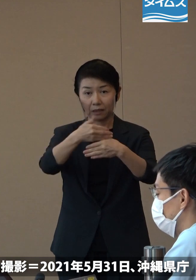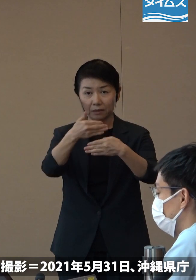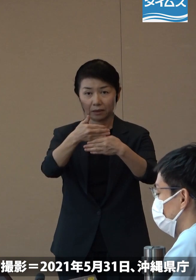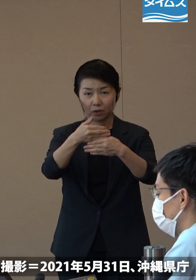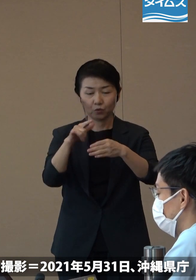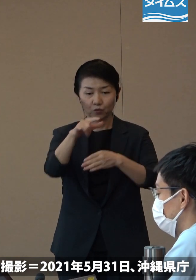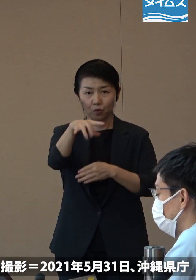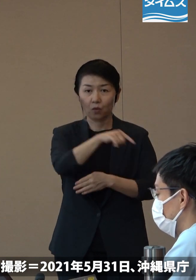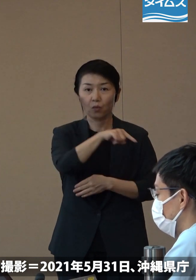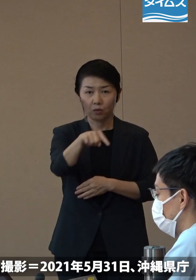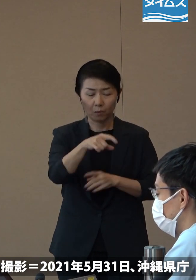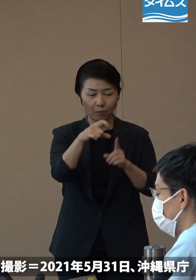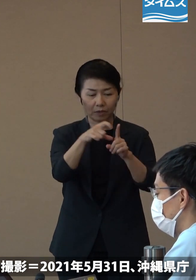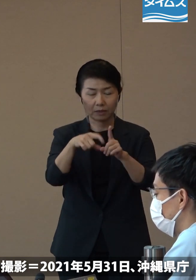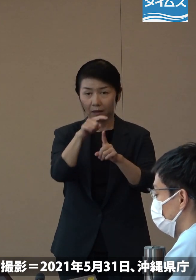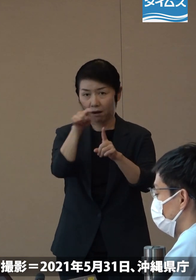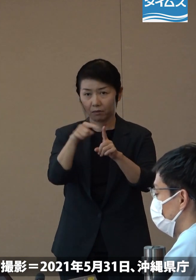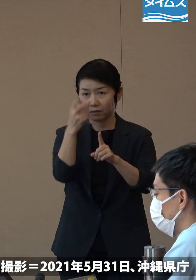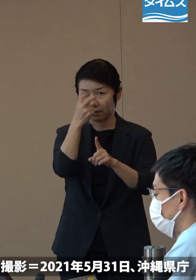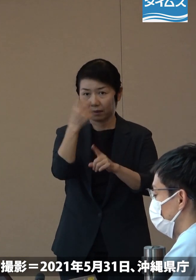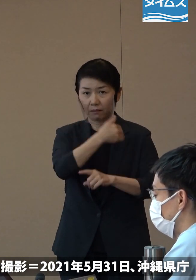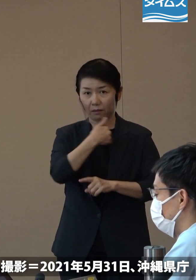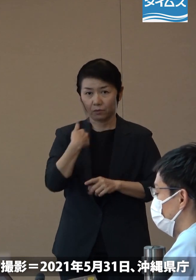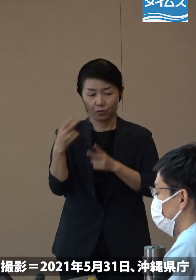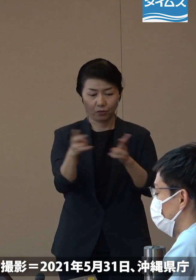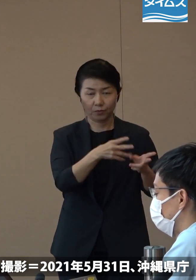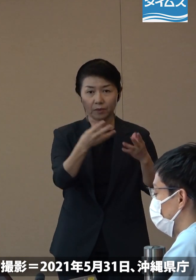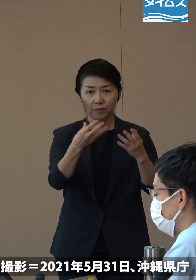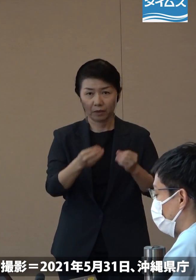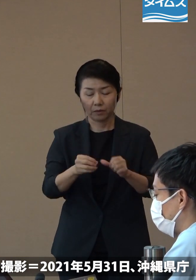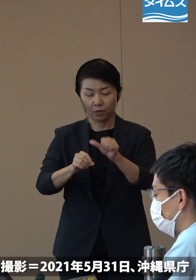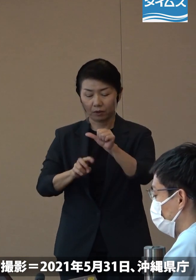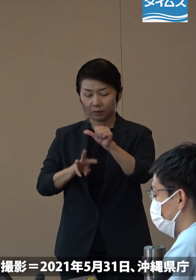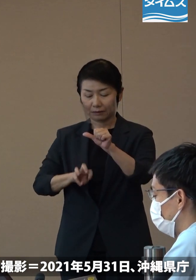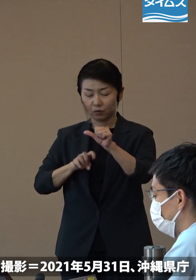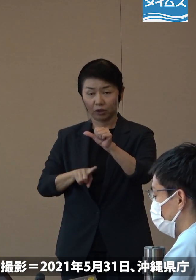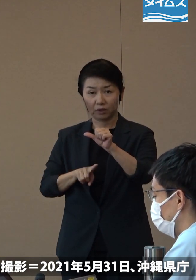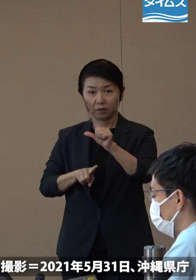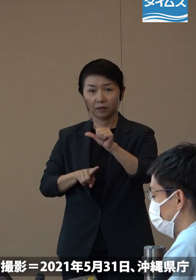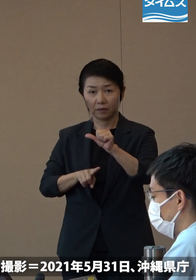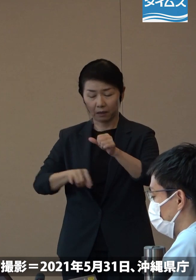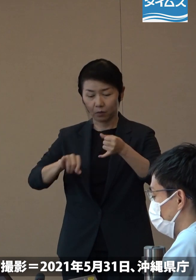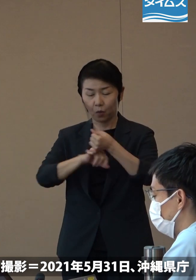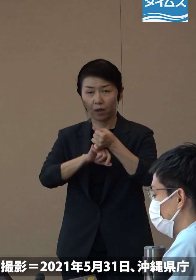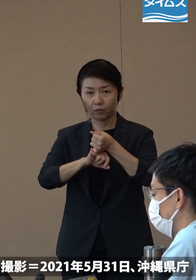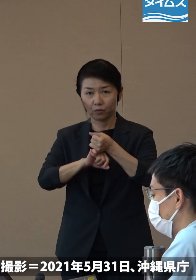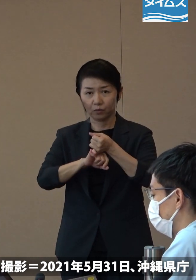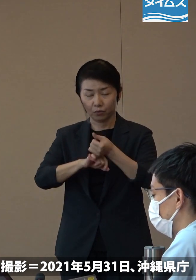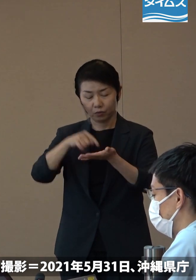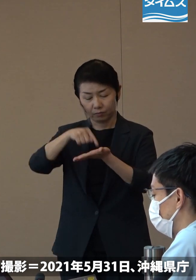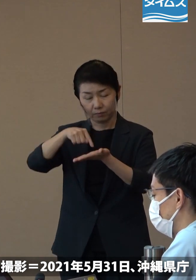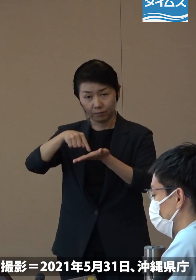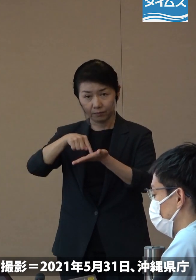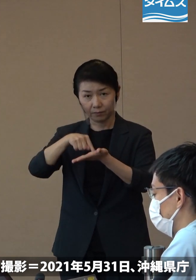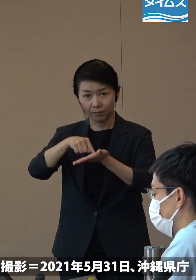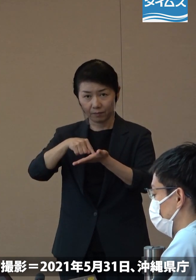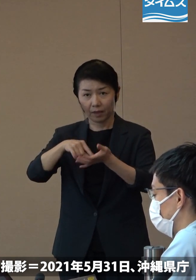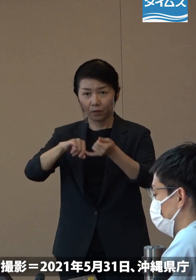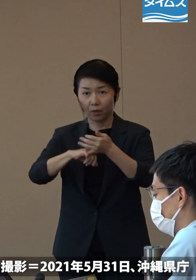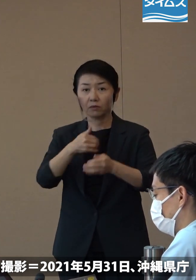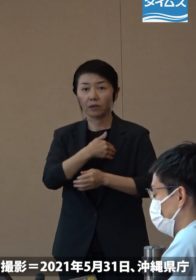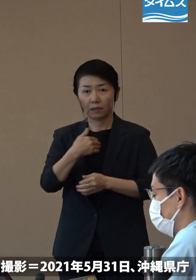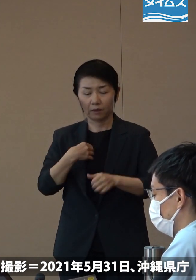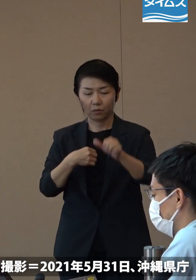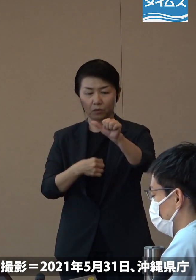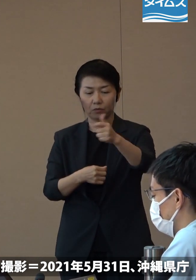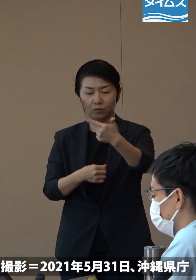ました。希望者を対象に本日5月11日から予約専用サイトで受付を開始し、6